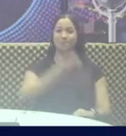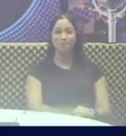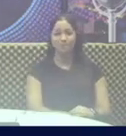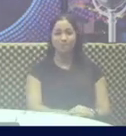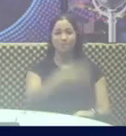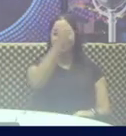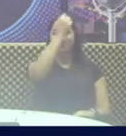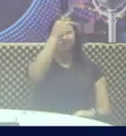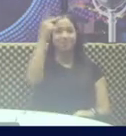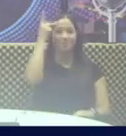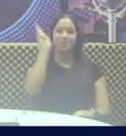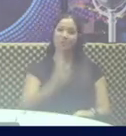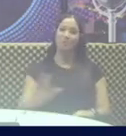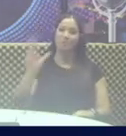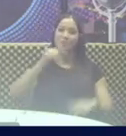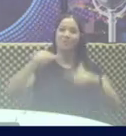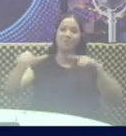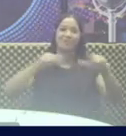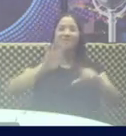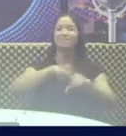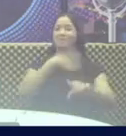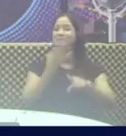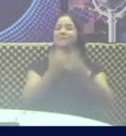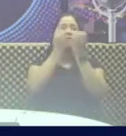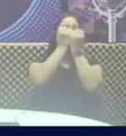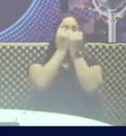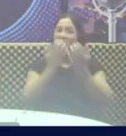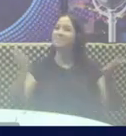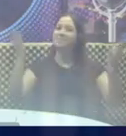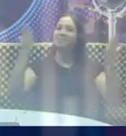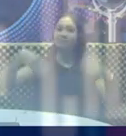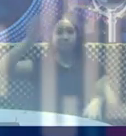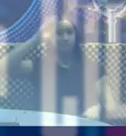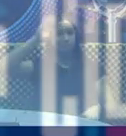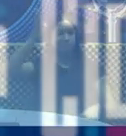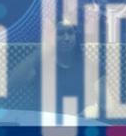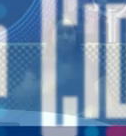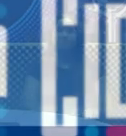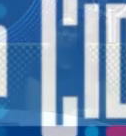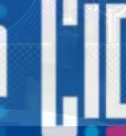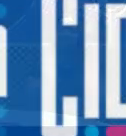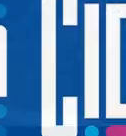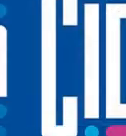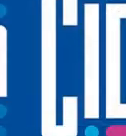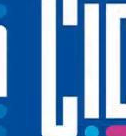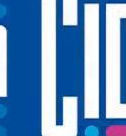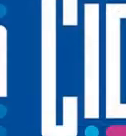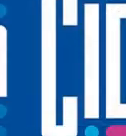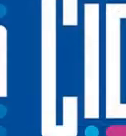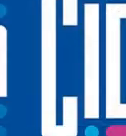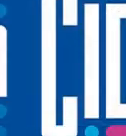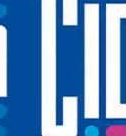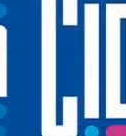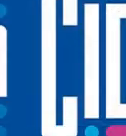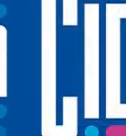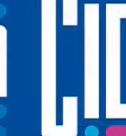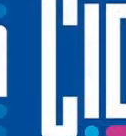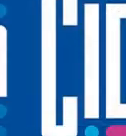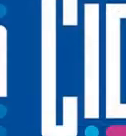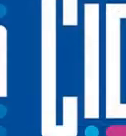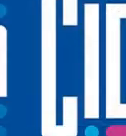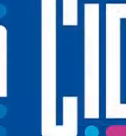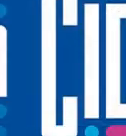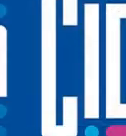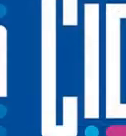de Castro Kalima. Prefeitura de Uberlândia. Fazer mais, fazer bem. Fica por aqui mais uma edição do programa